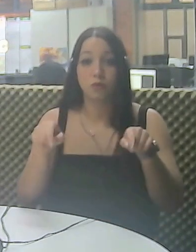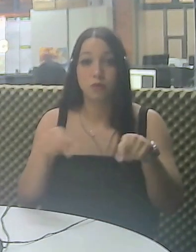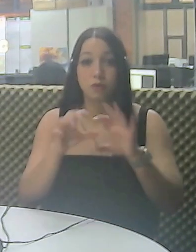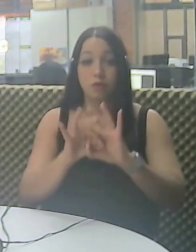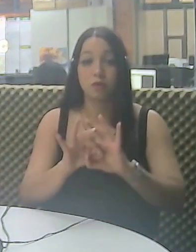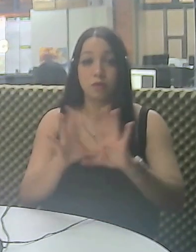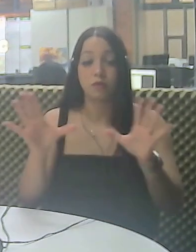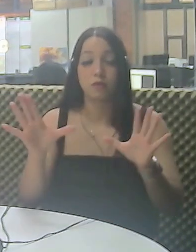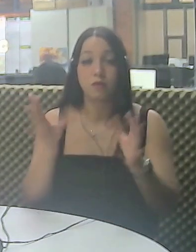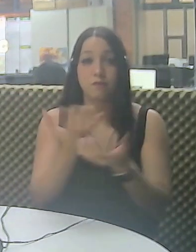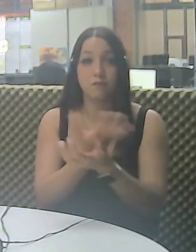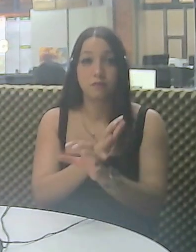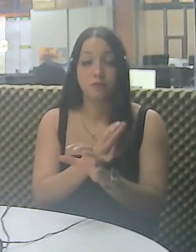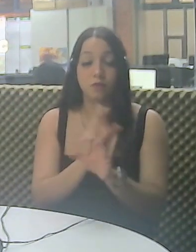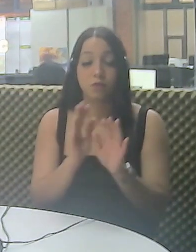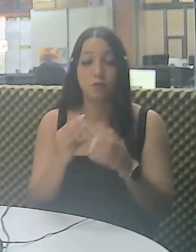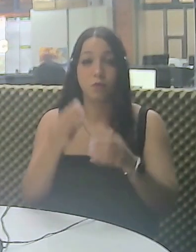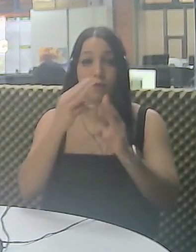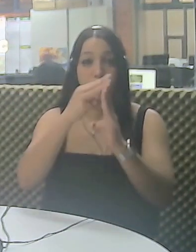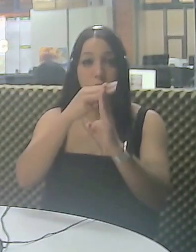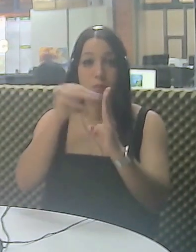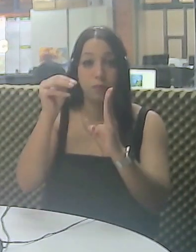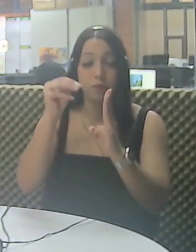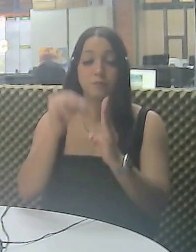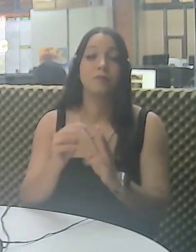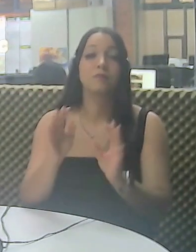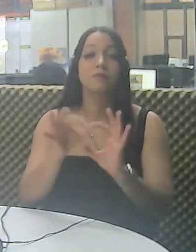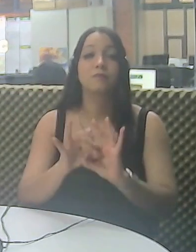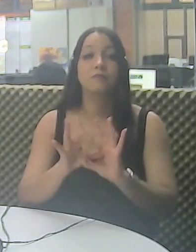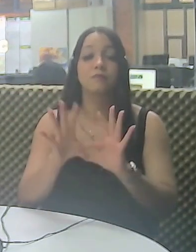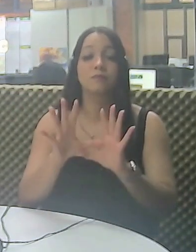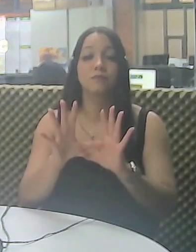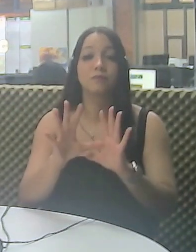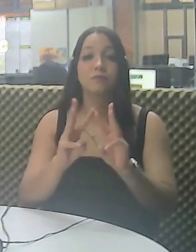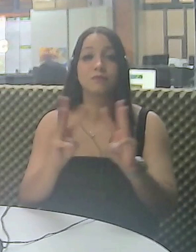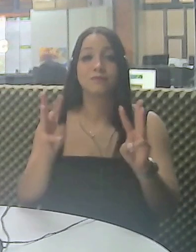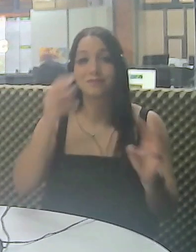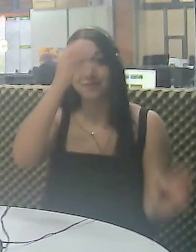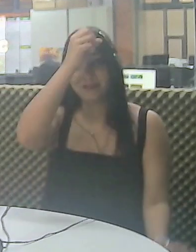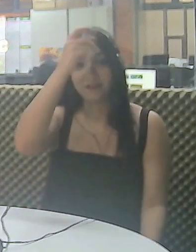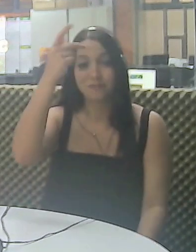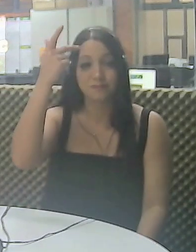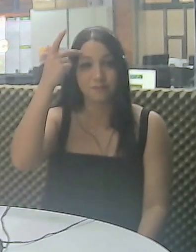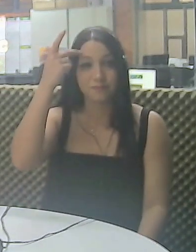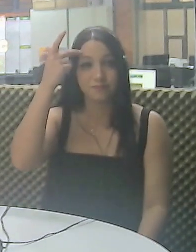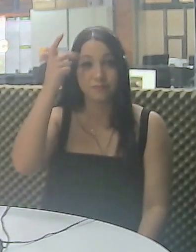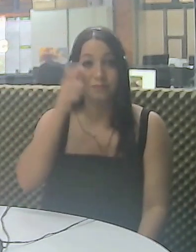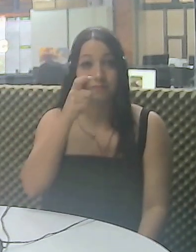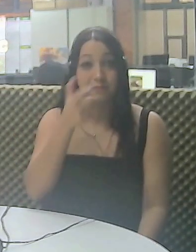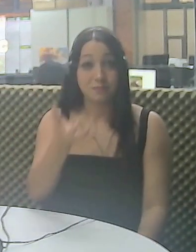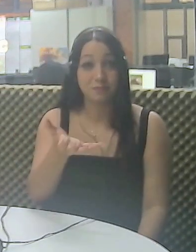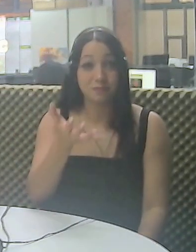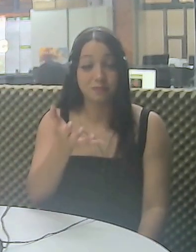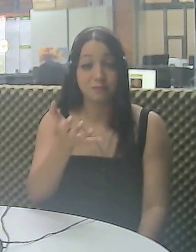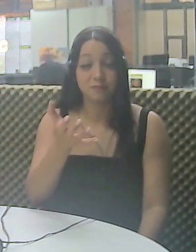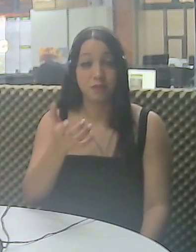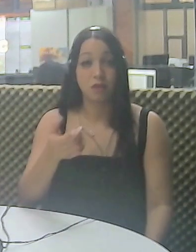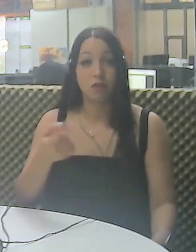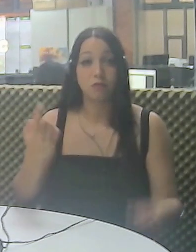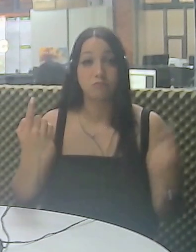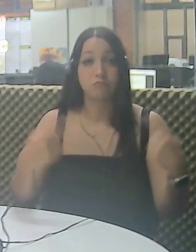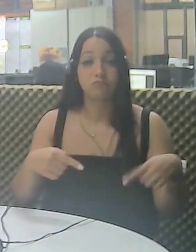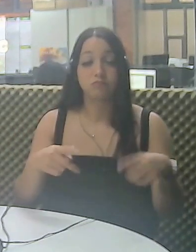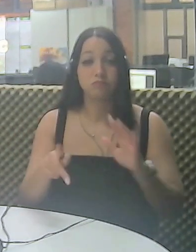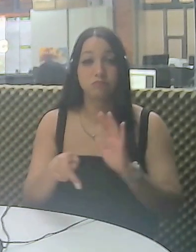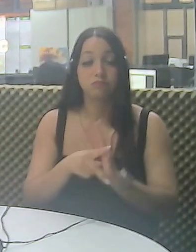no mercado municipal. O edital de licitação está disponível no portal da Prefeitura. Os interessados em participar da concorrência